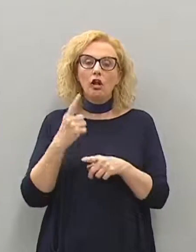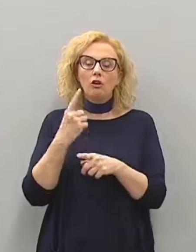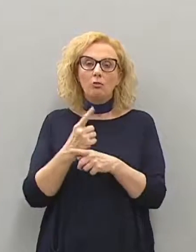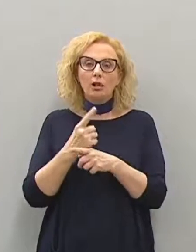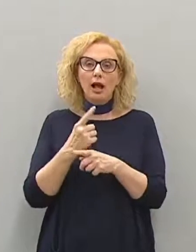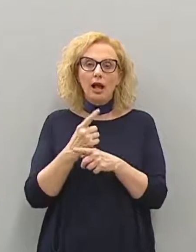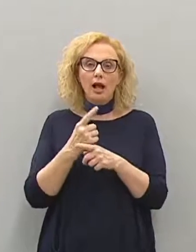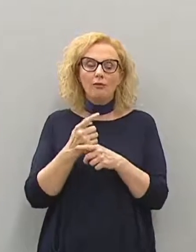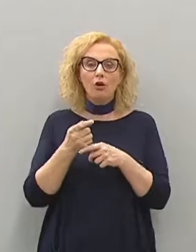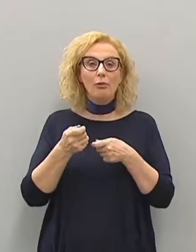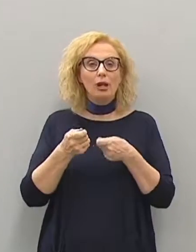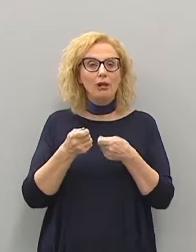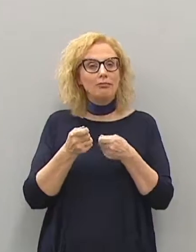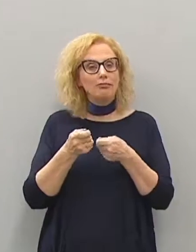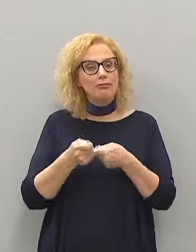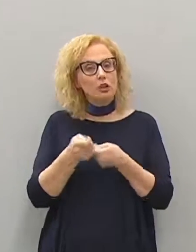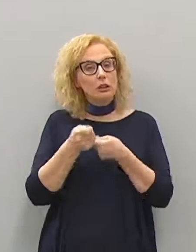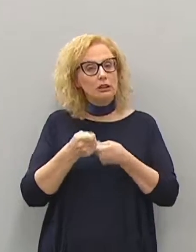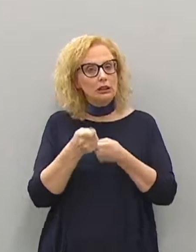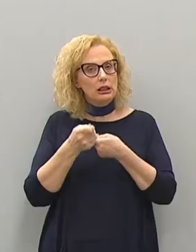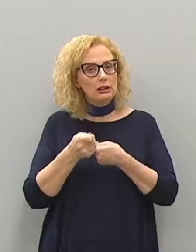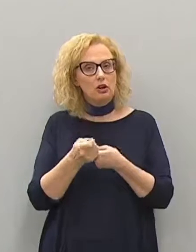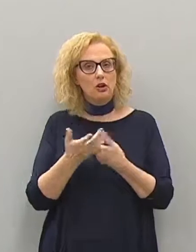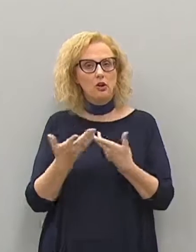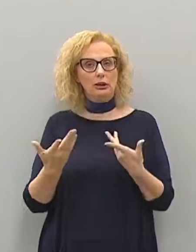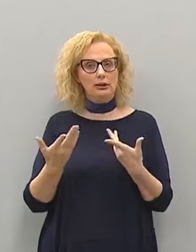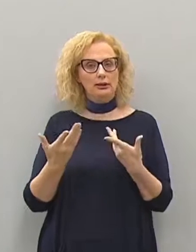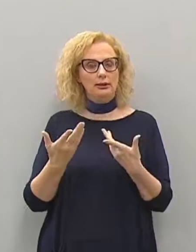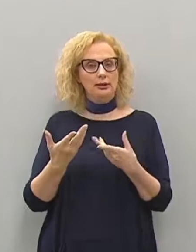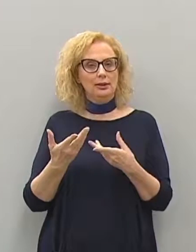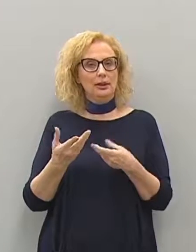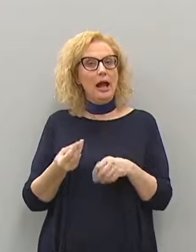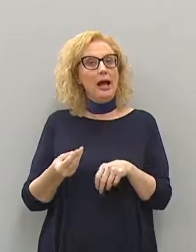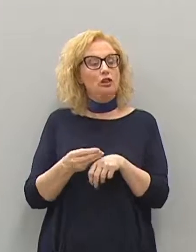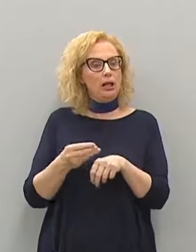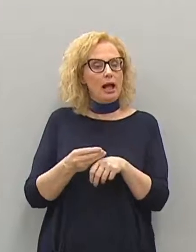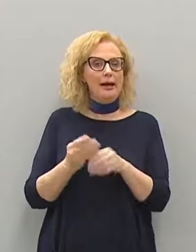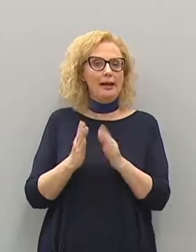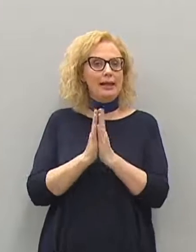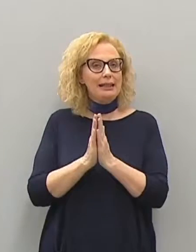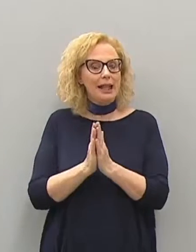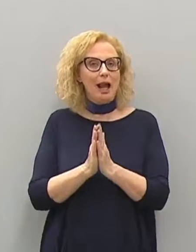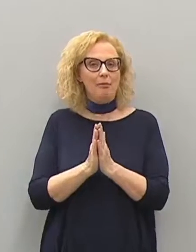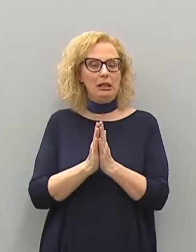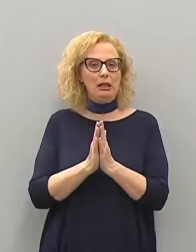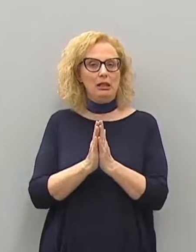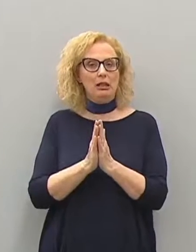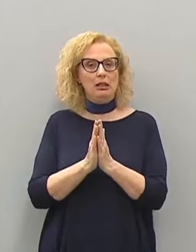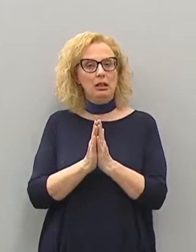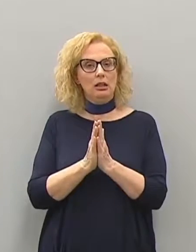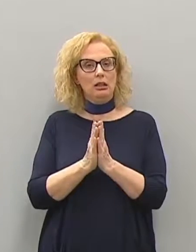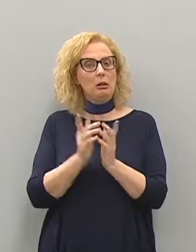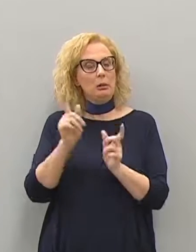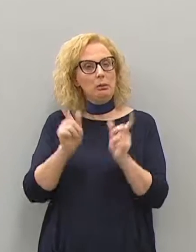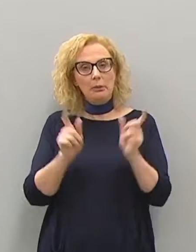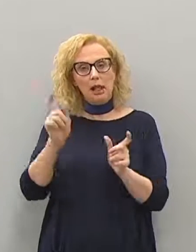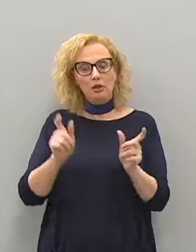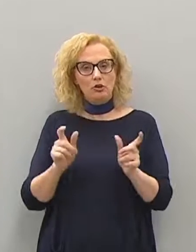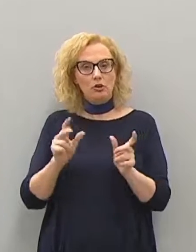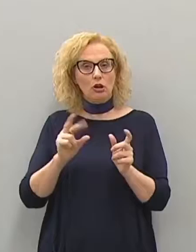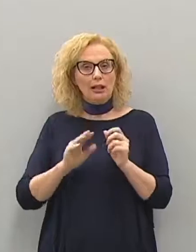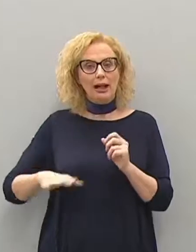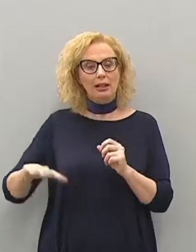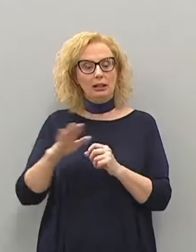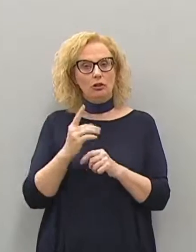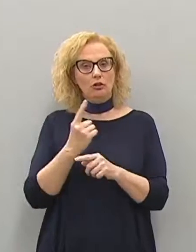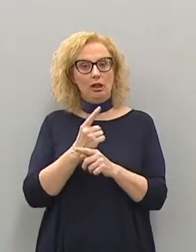le sollecitazioni devo riaggiorna relé i richiami ai ai cittadini trentini lo devo fare